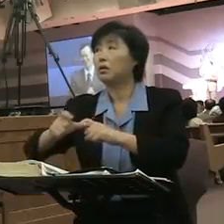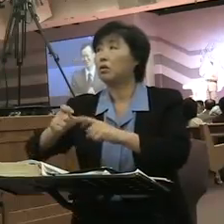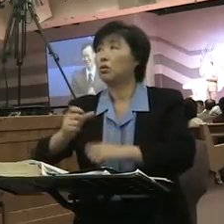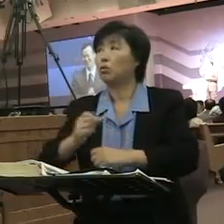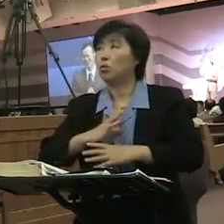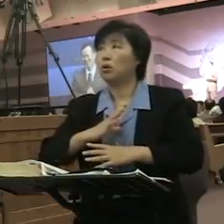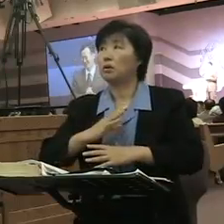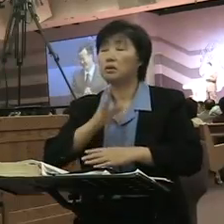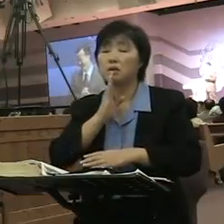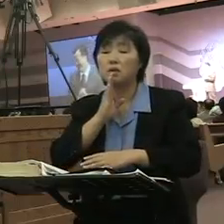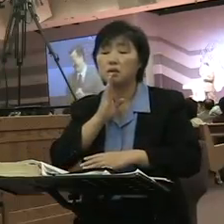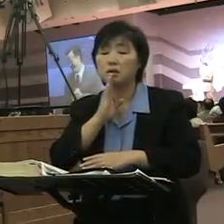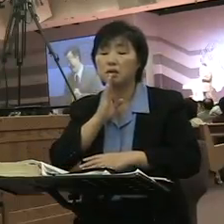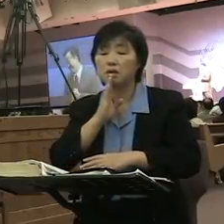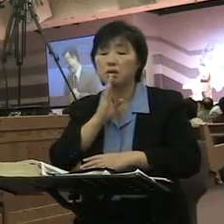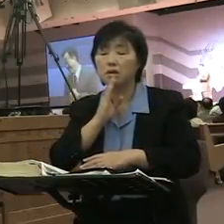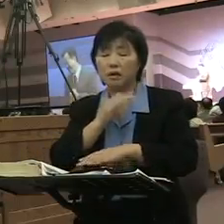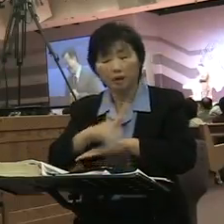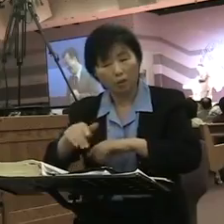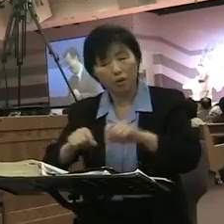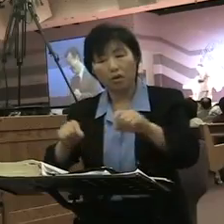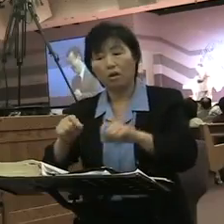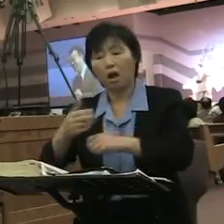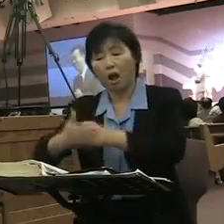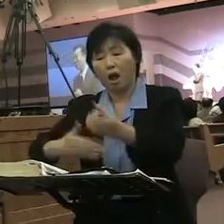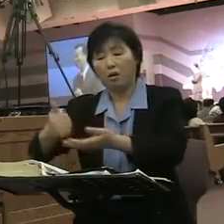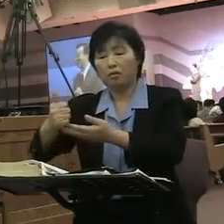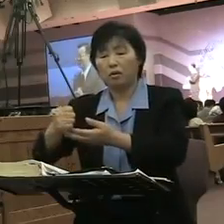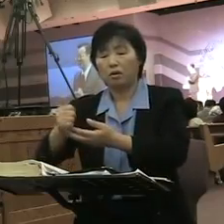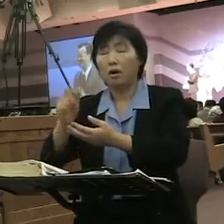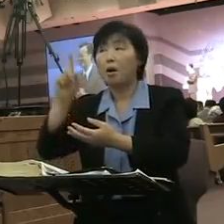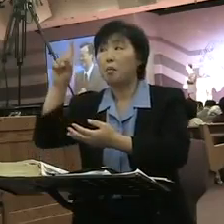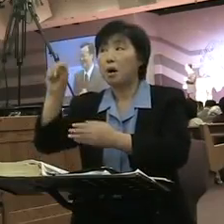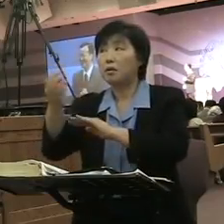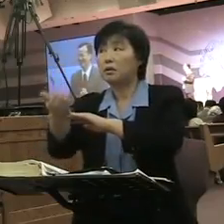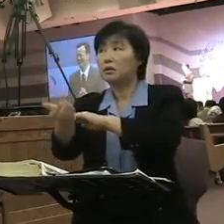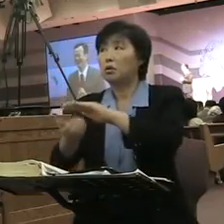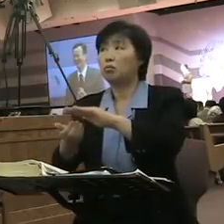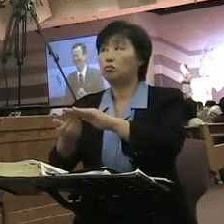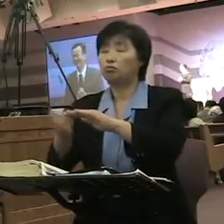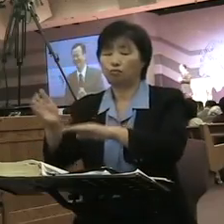사실은 이 계획을 하나님께서 만세전부터 하셨다는